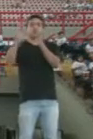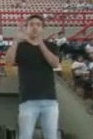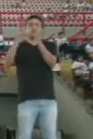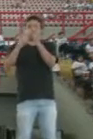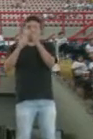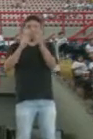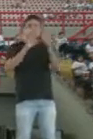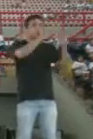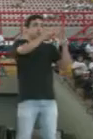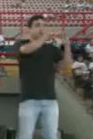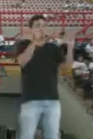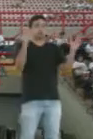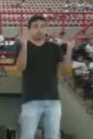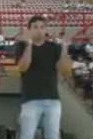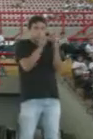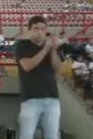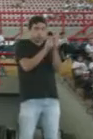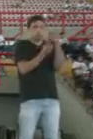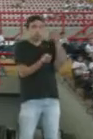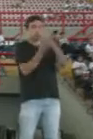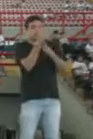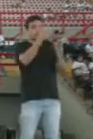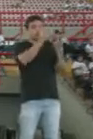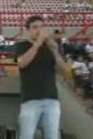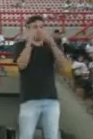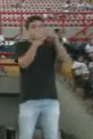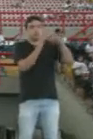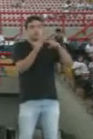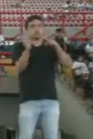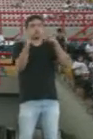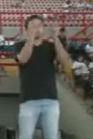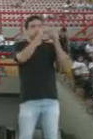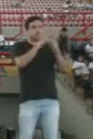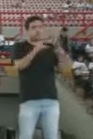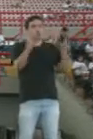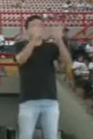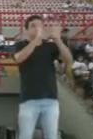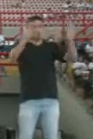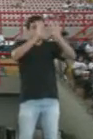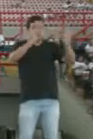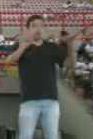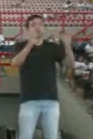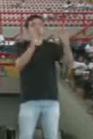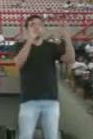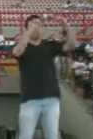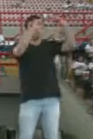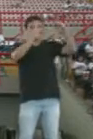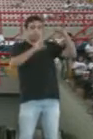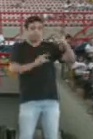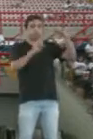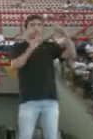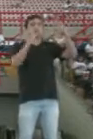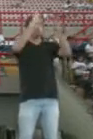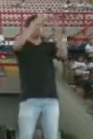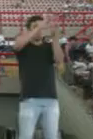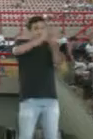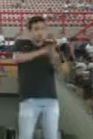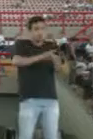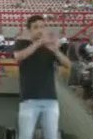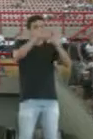consoante. E depois se transforma em palavras, se transforma em frase, em períodos. Os períodos se amarram e